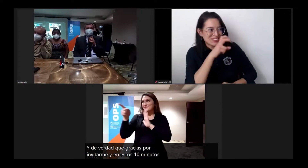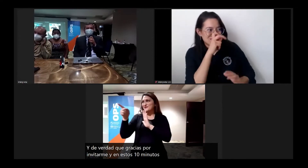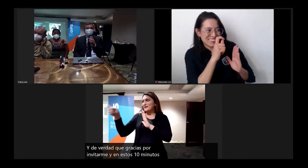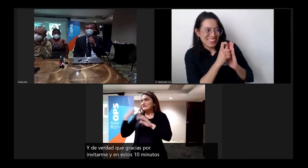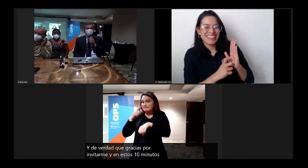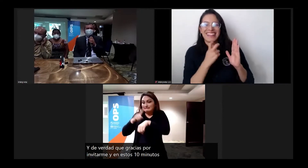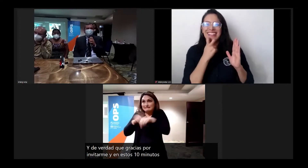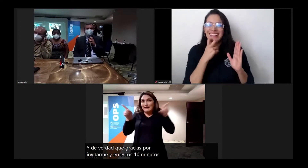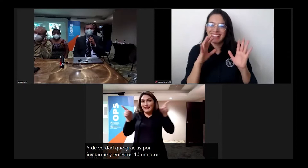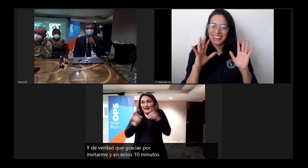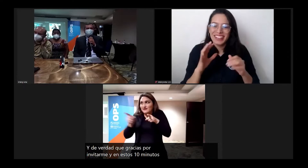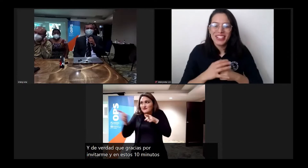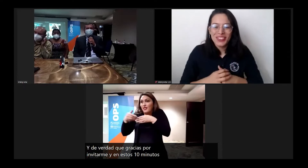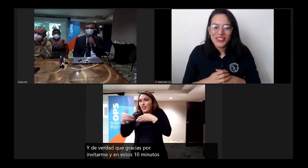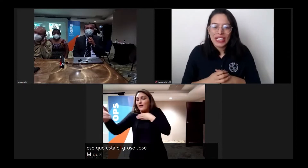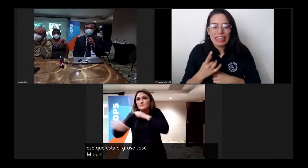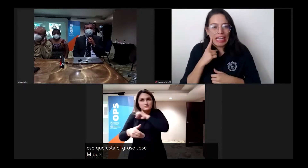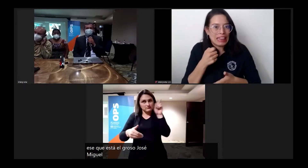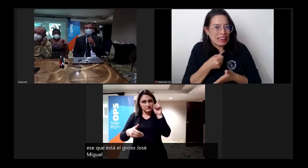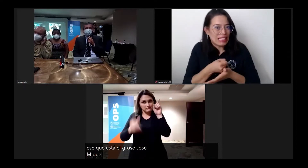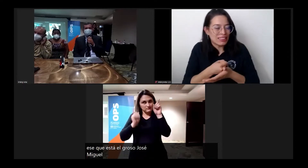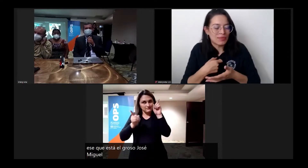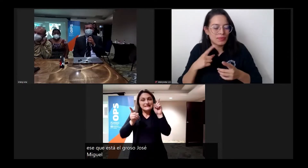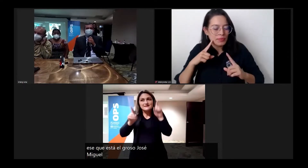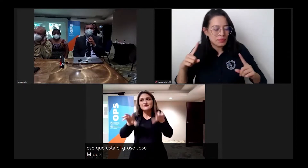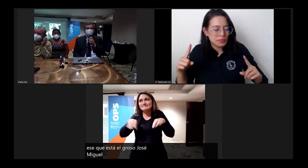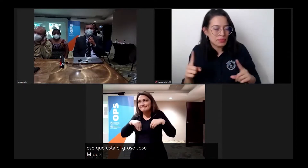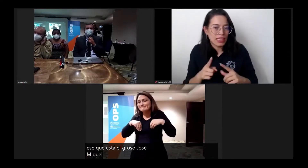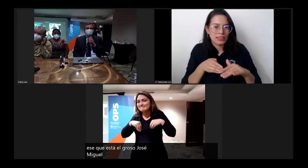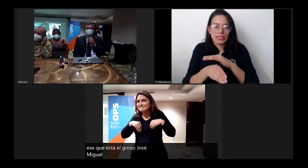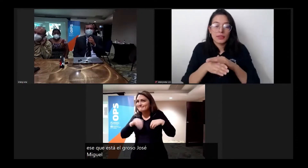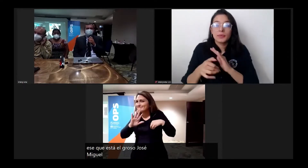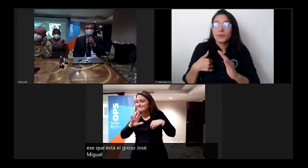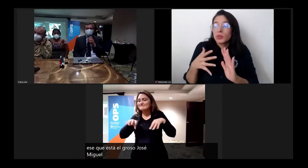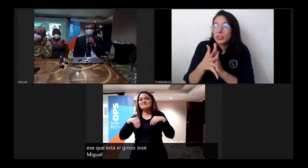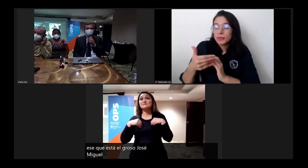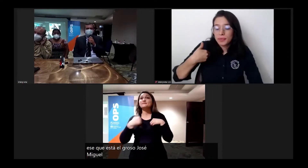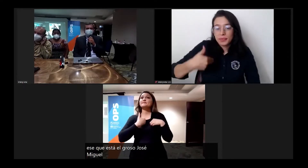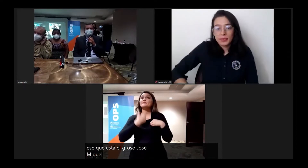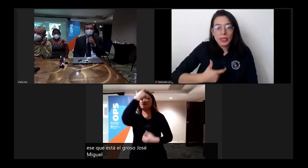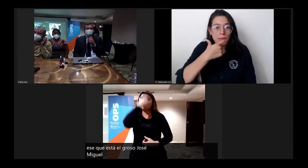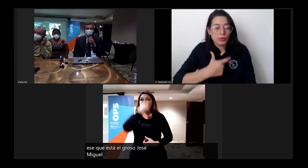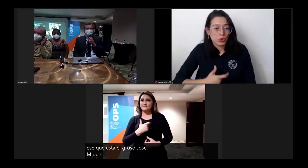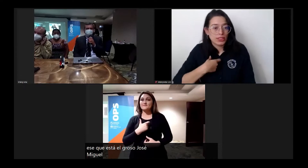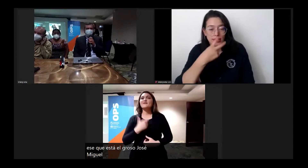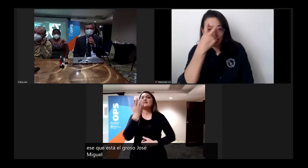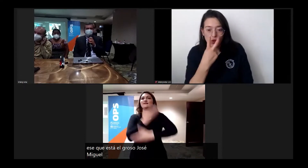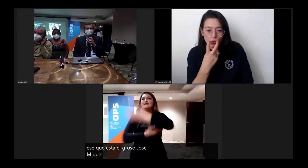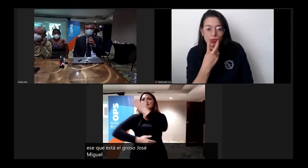tratar de resumir la accesibilidad. Soy persona con discapacidad visual, soy persona